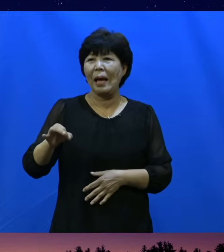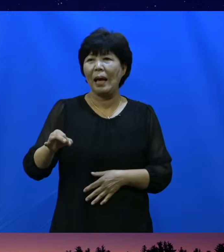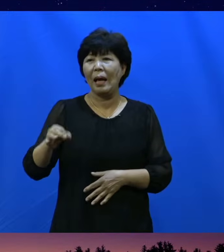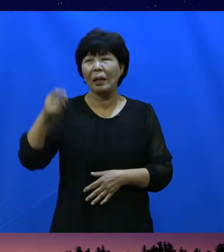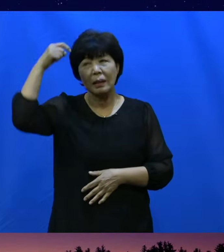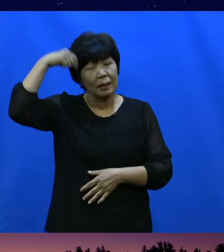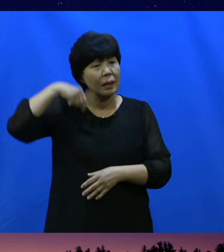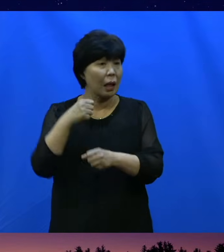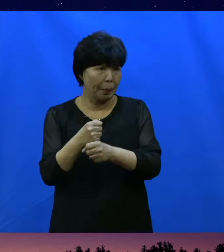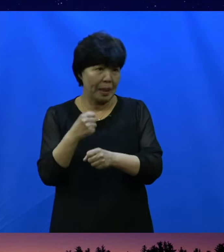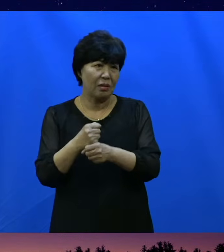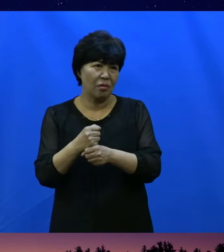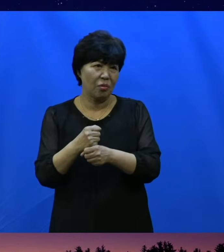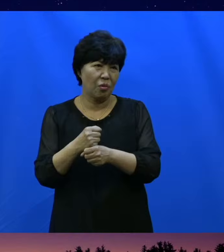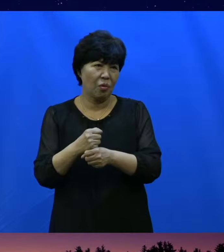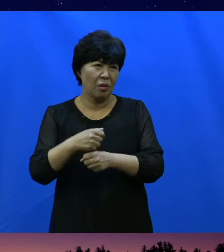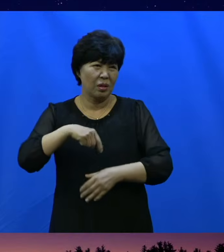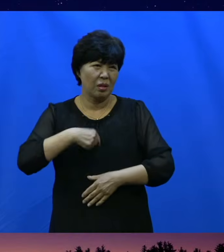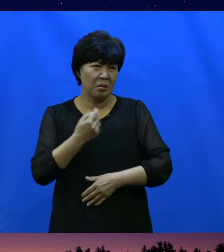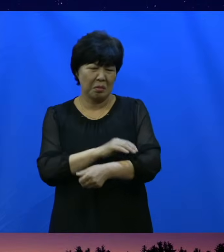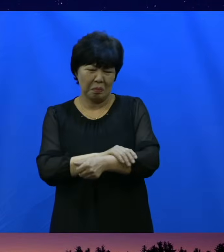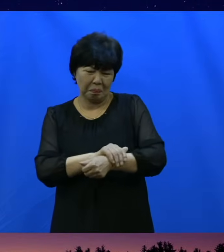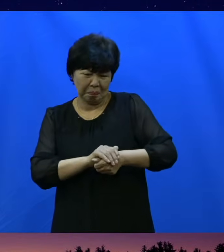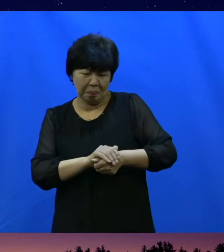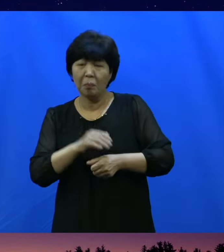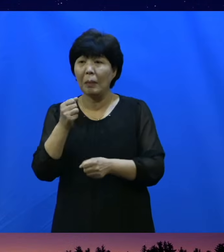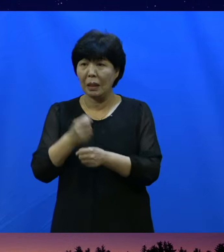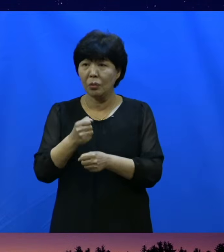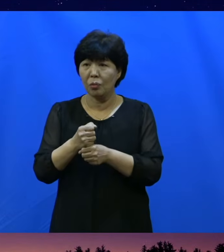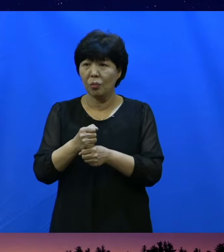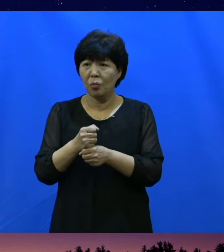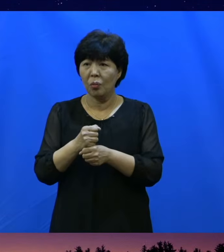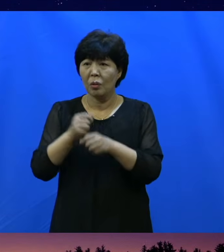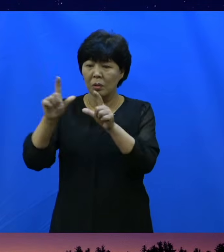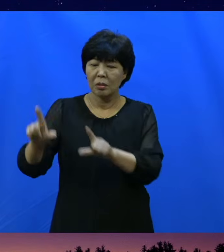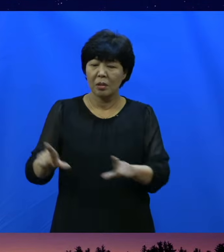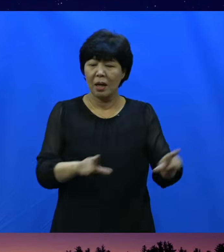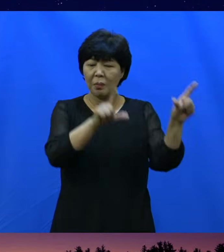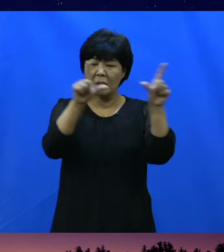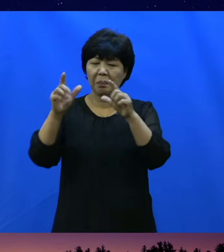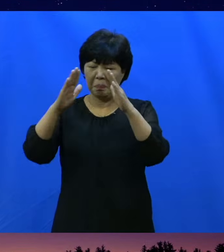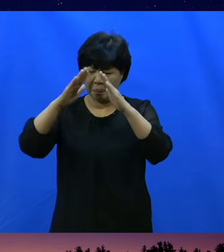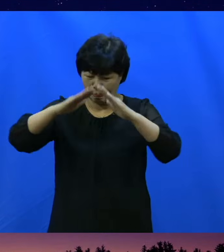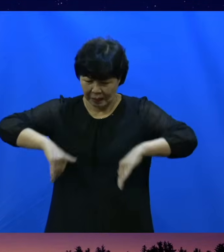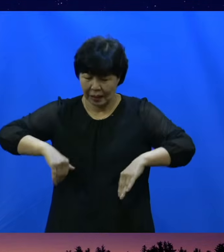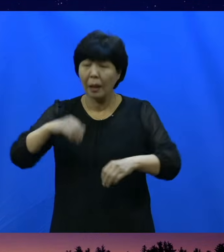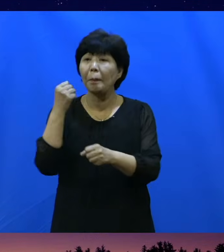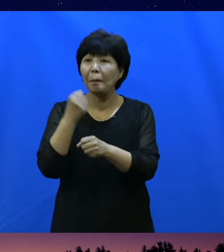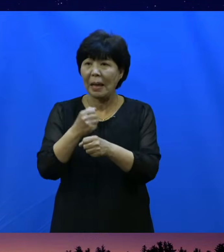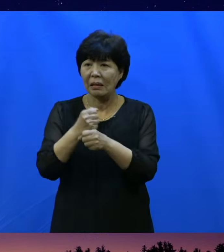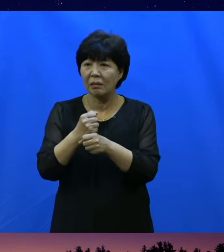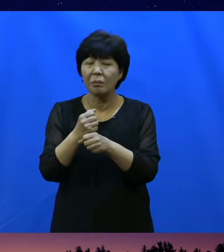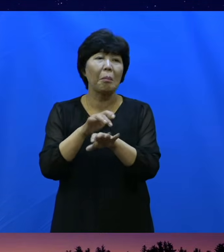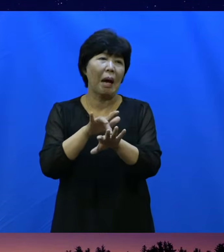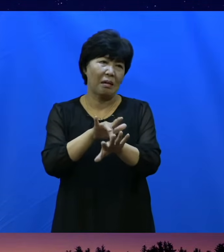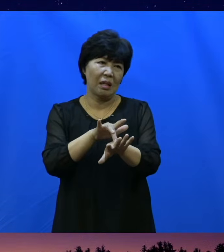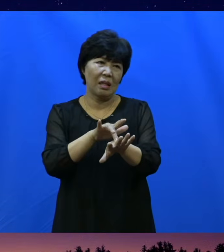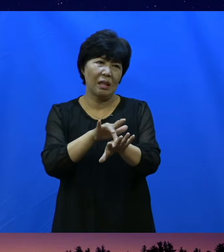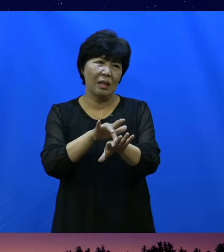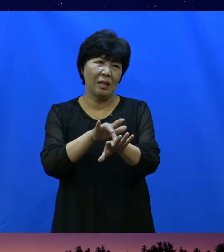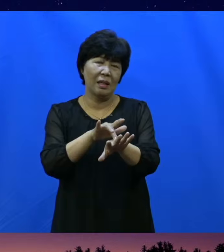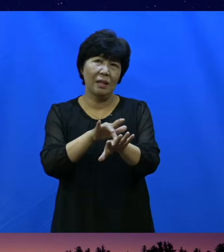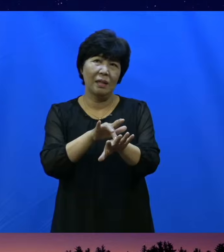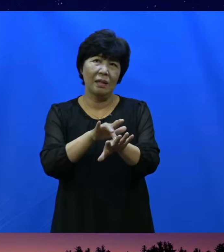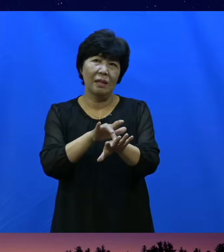자신의 정죄감에 빠져서 파괴적인 그 삶으로 몰아가는 이 마귀의 정죄감,